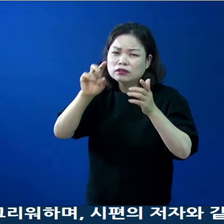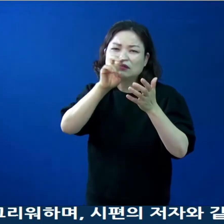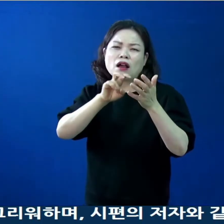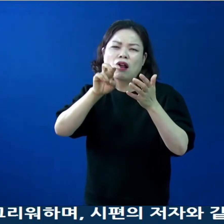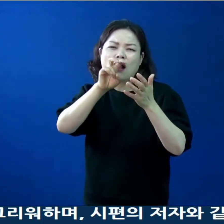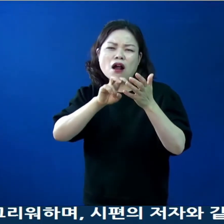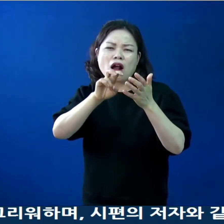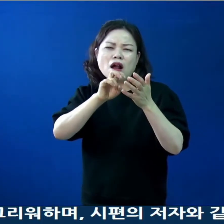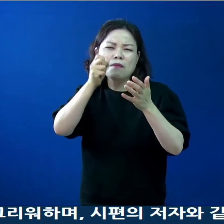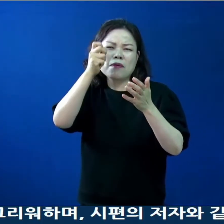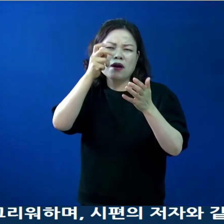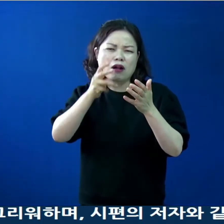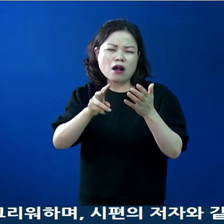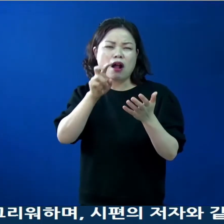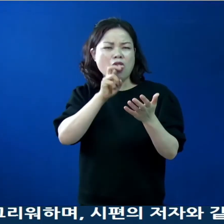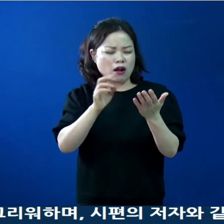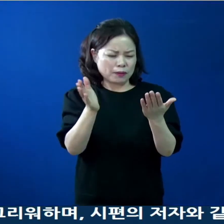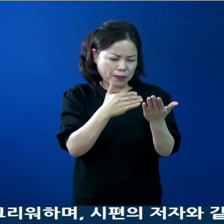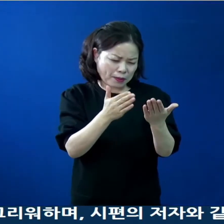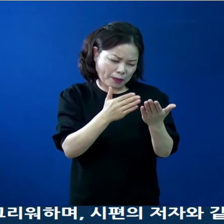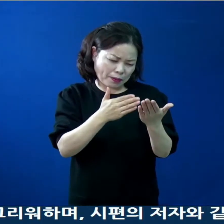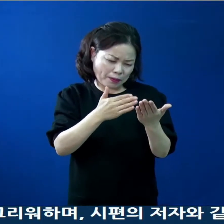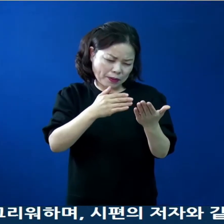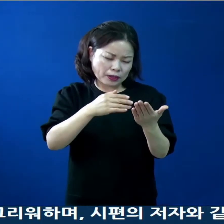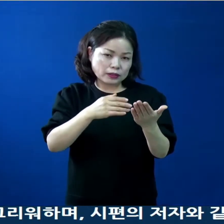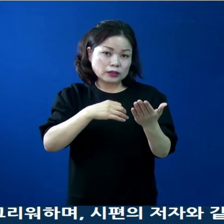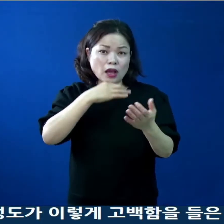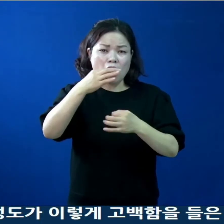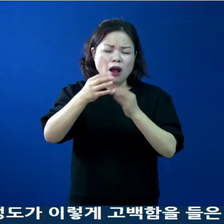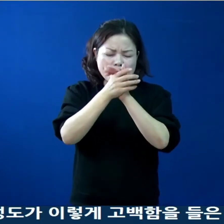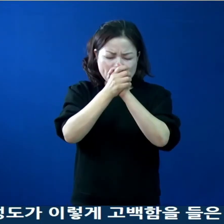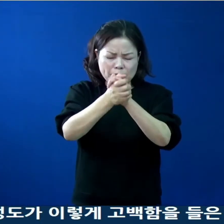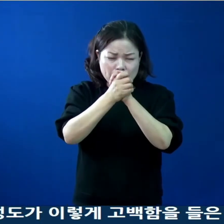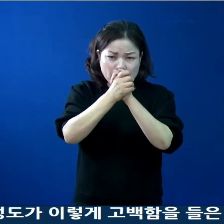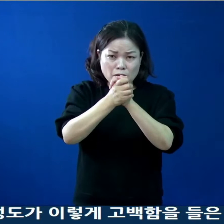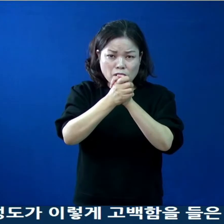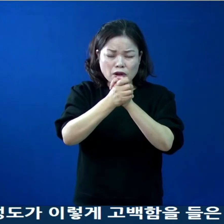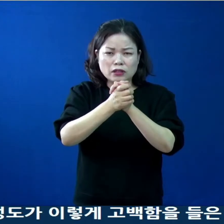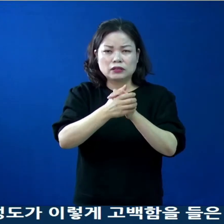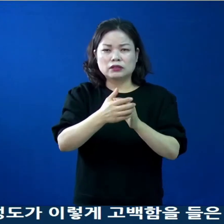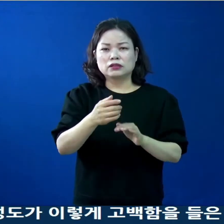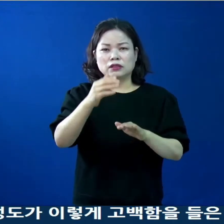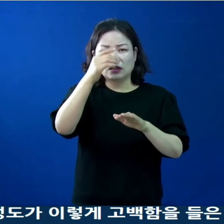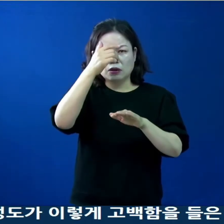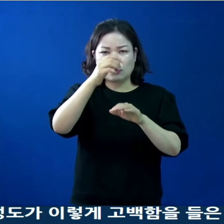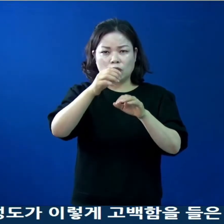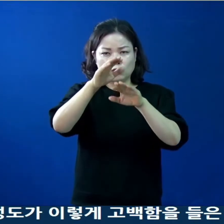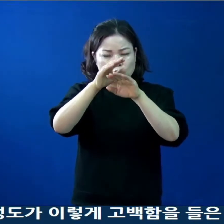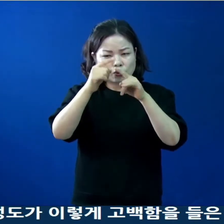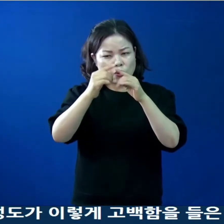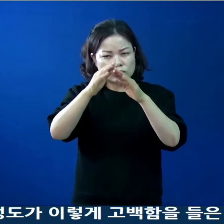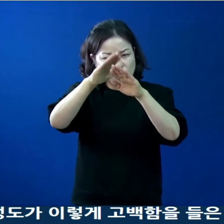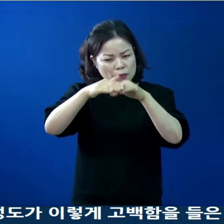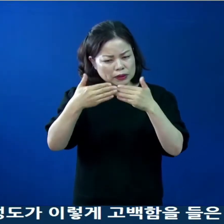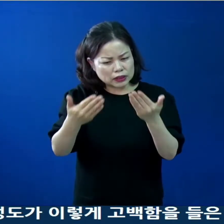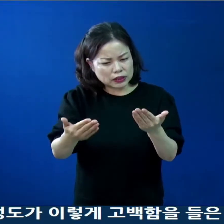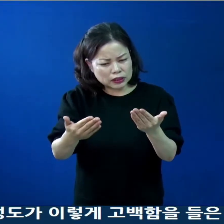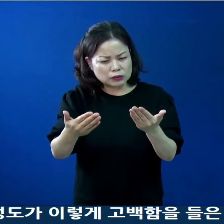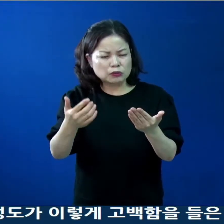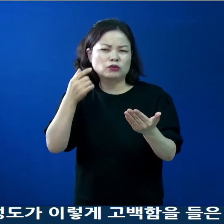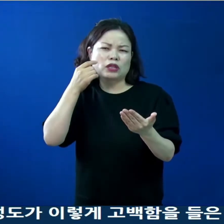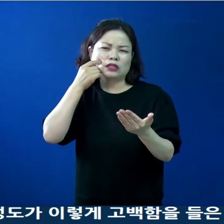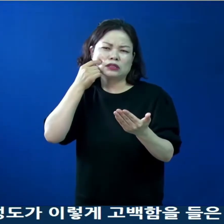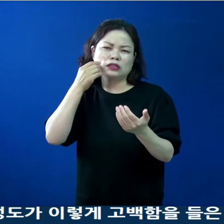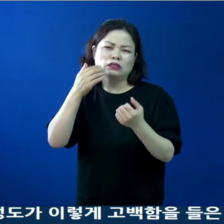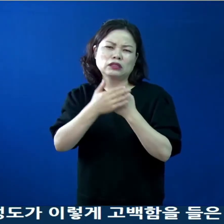곡 부르고 성경을 수십 장 읽고 소리 내어서 기도해도 현장 예배에서 충족되어지는 그 은혜가 제게